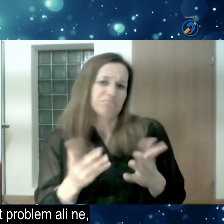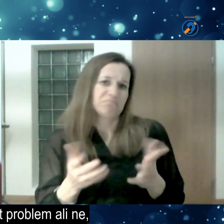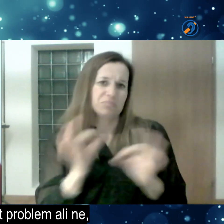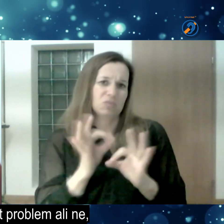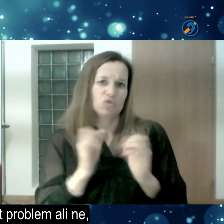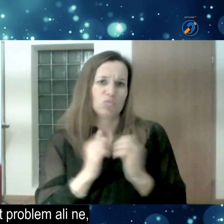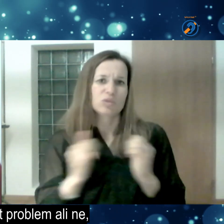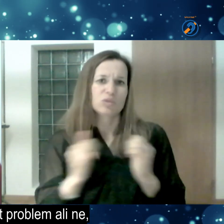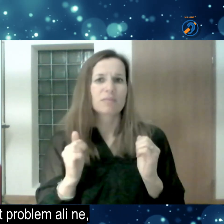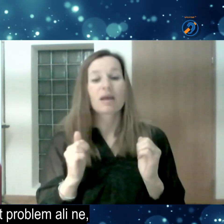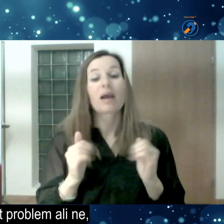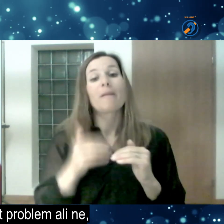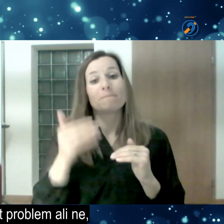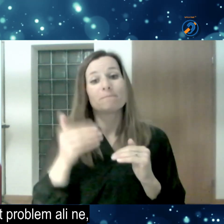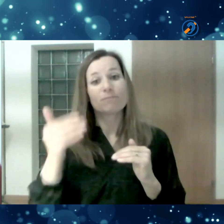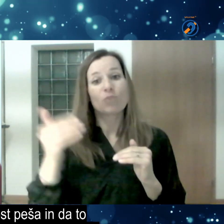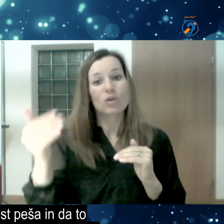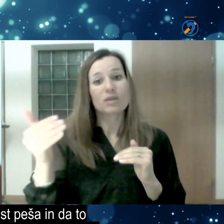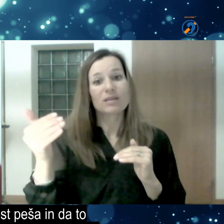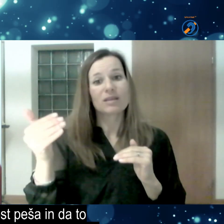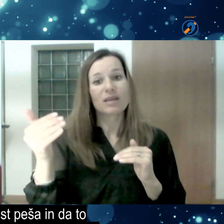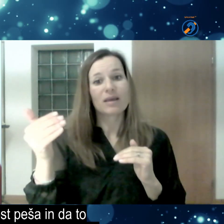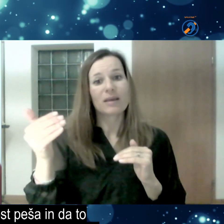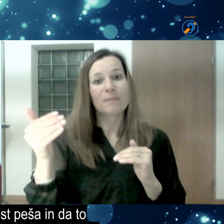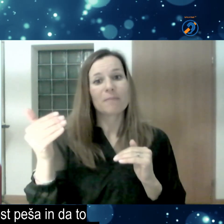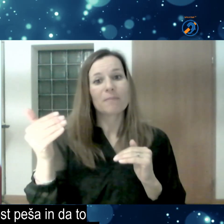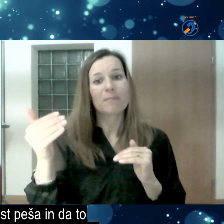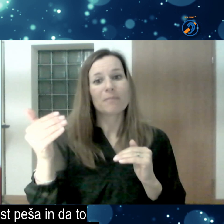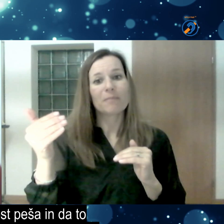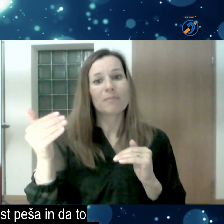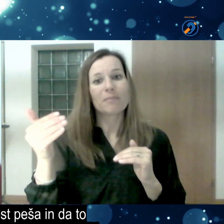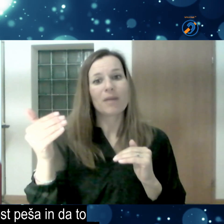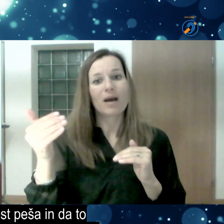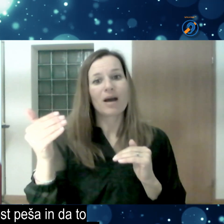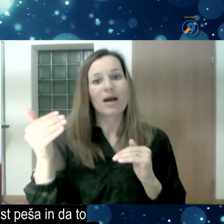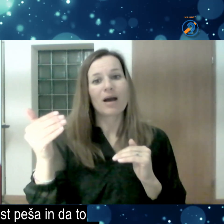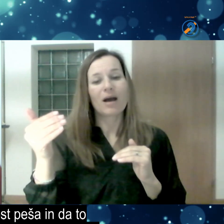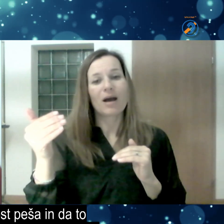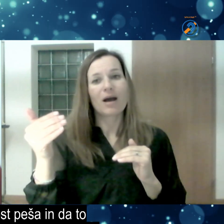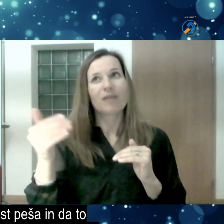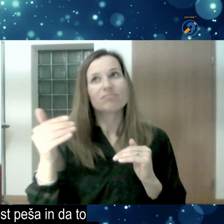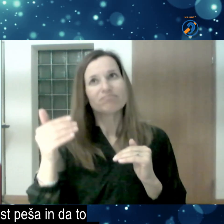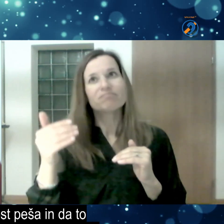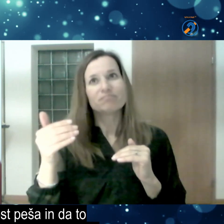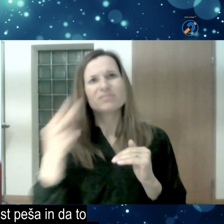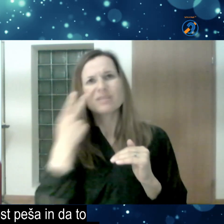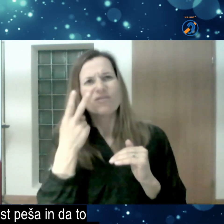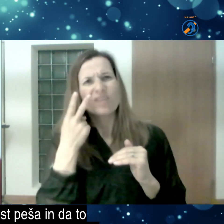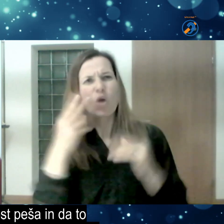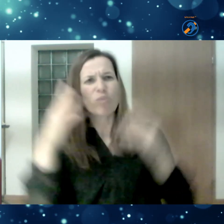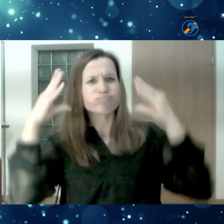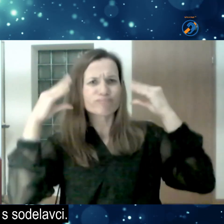In dejansko potem v službi sem ugotovil, da je naglušnost mi nekako peša in da to postaja en velik problem